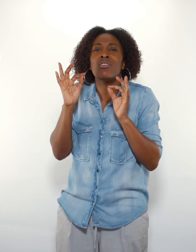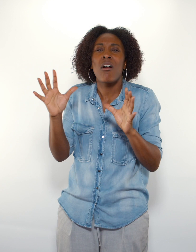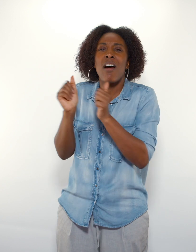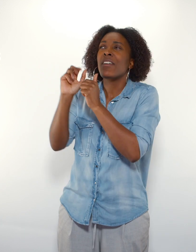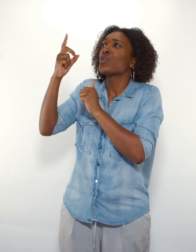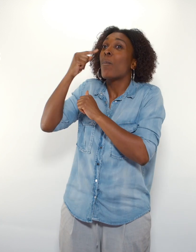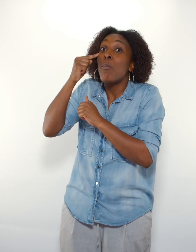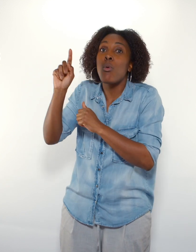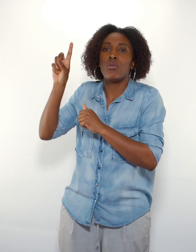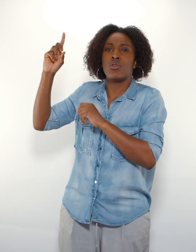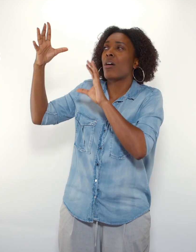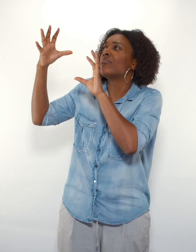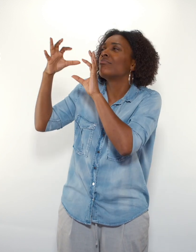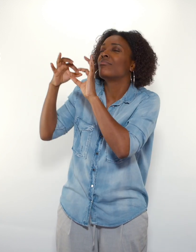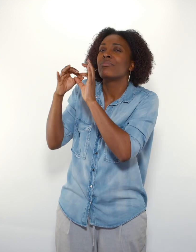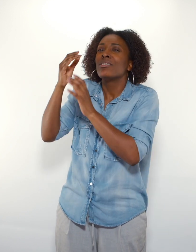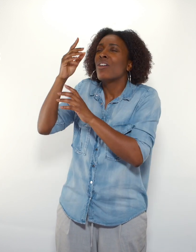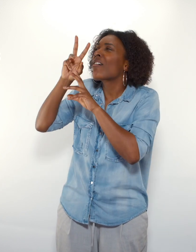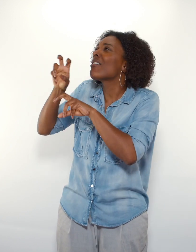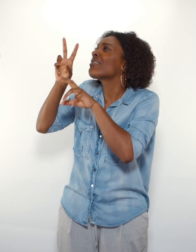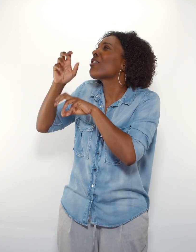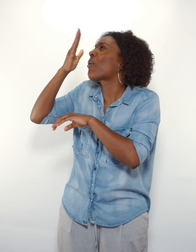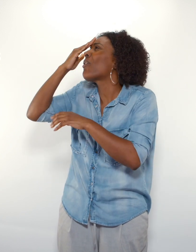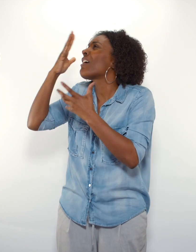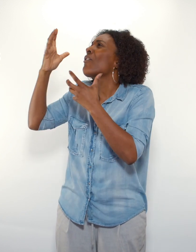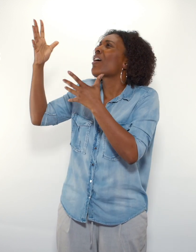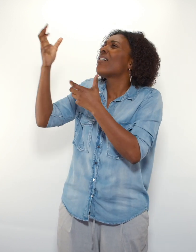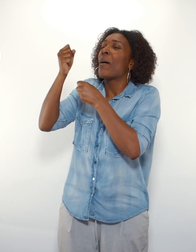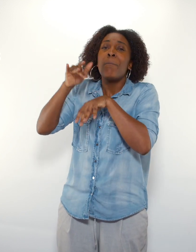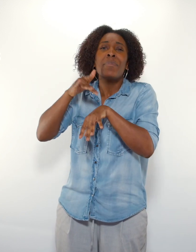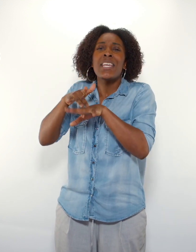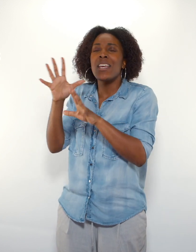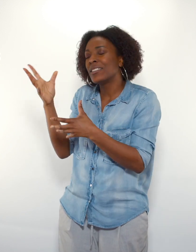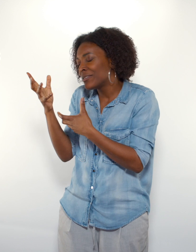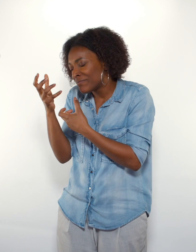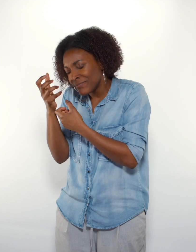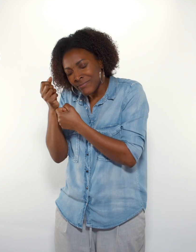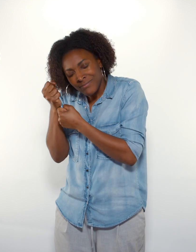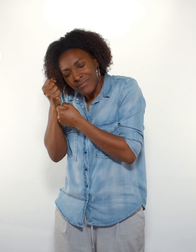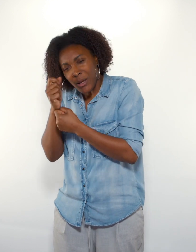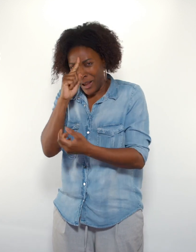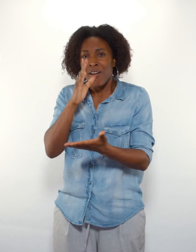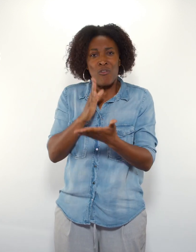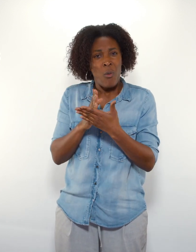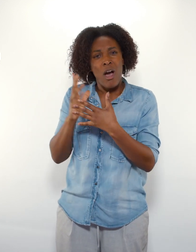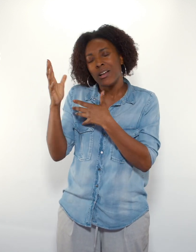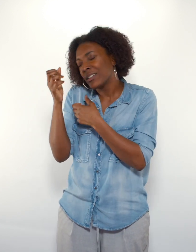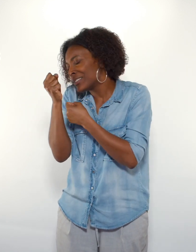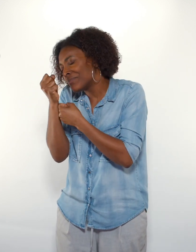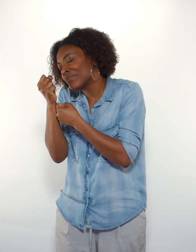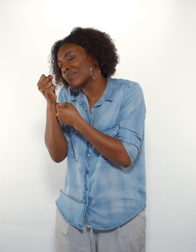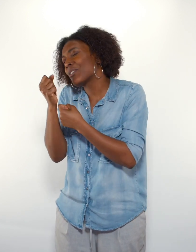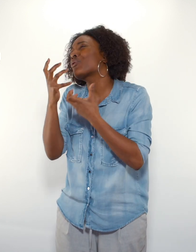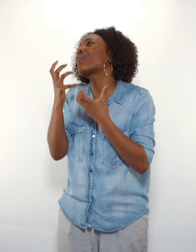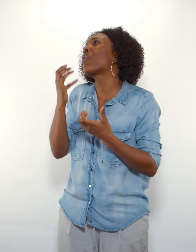Dieu, pour Dieu, à chercher à le connaître lui, à étreindre ses pieds par la foi dans l'invisible et lui dire « Seigneur, je veux